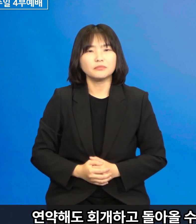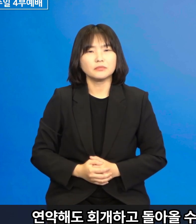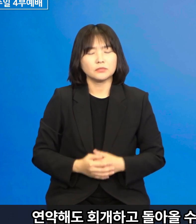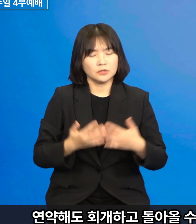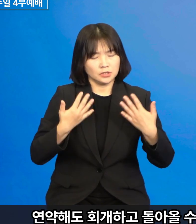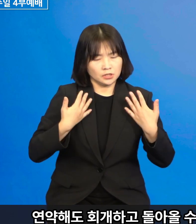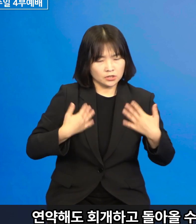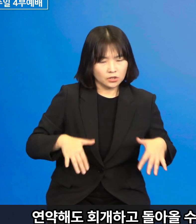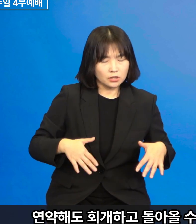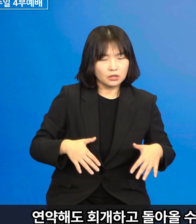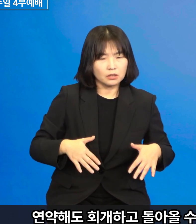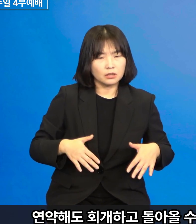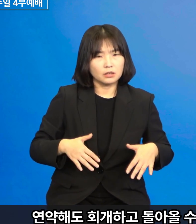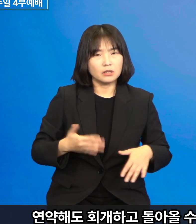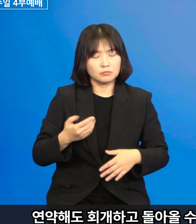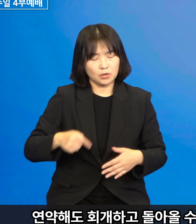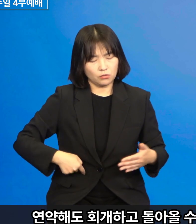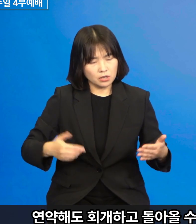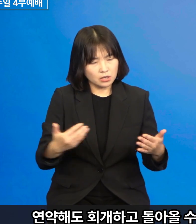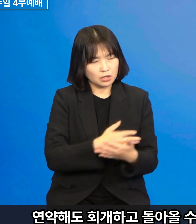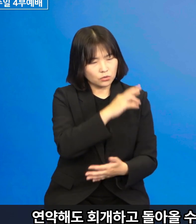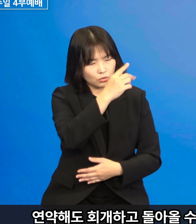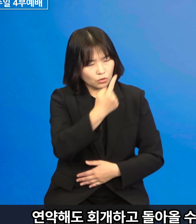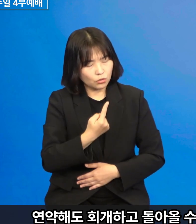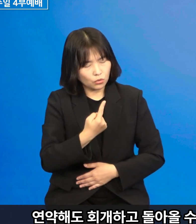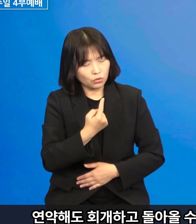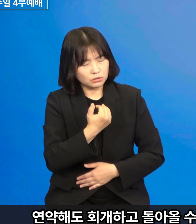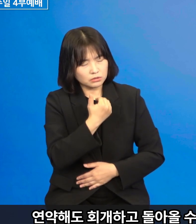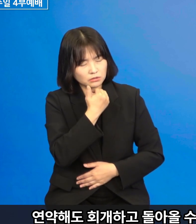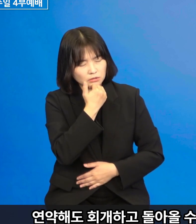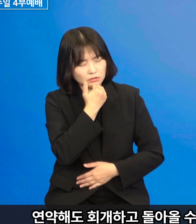연약해도 회개하고 돌아올 수 있도록